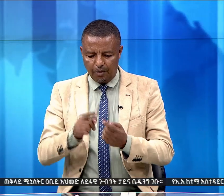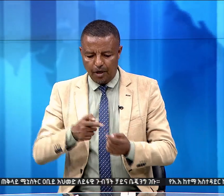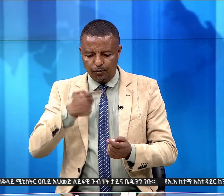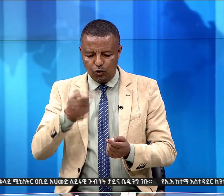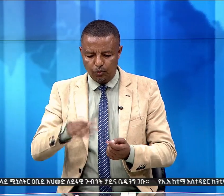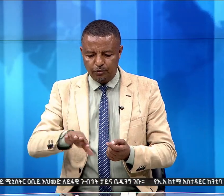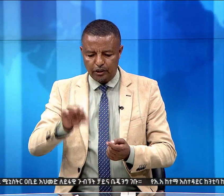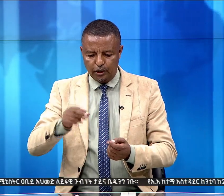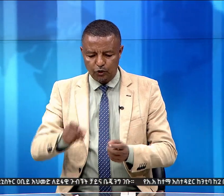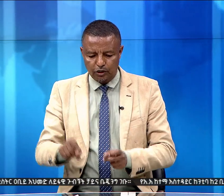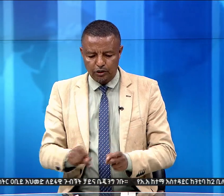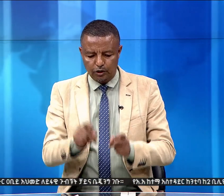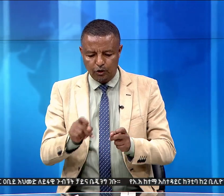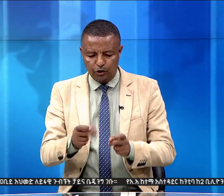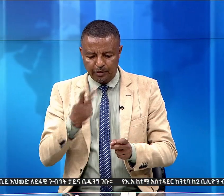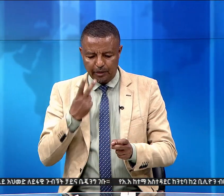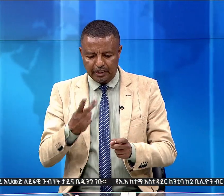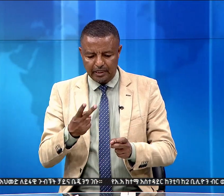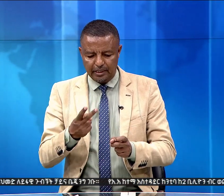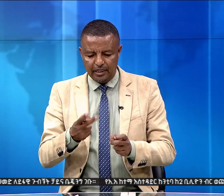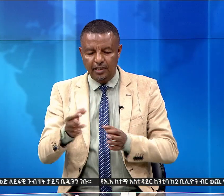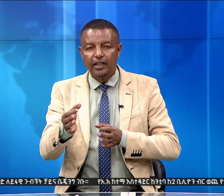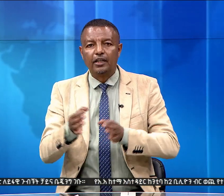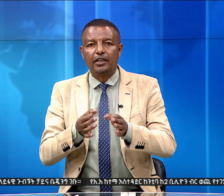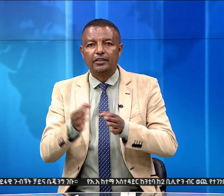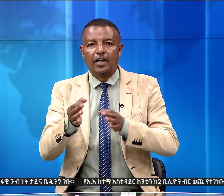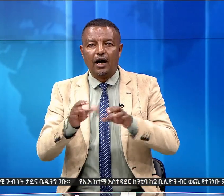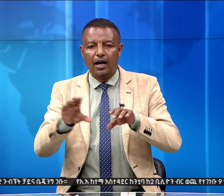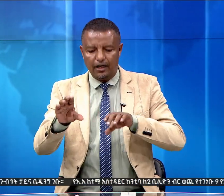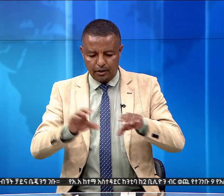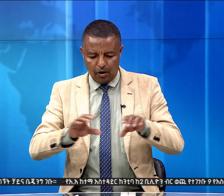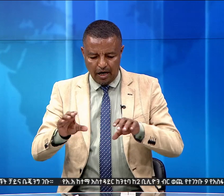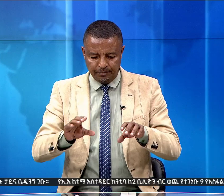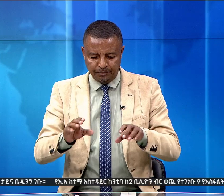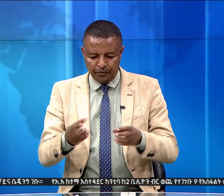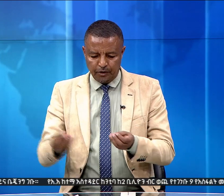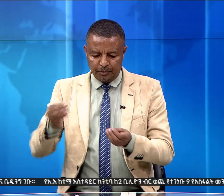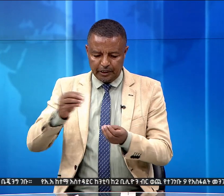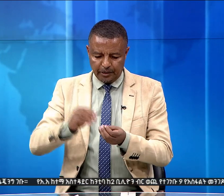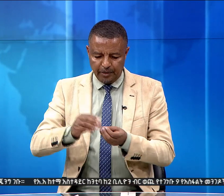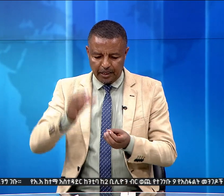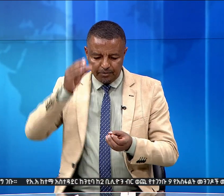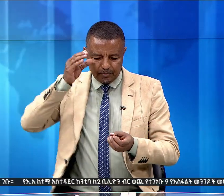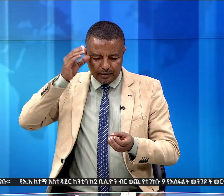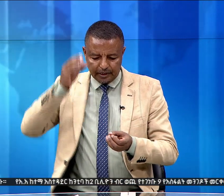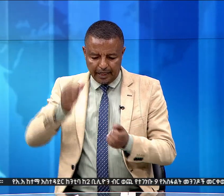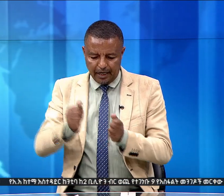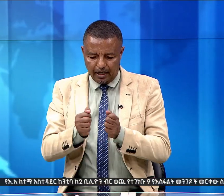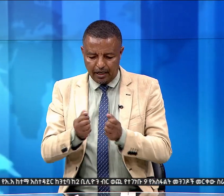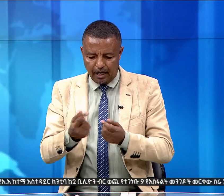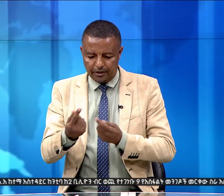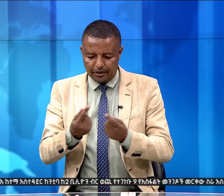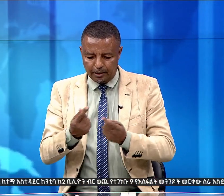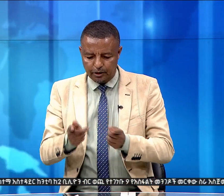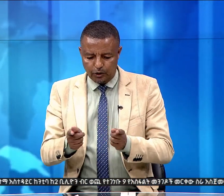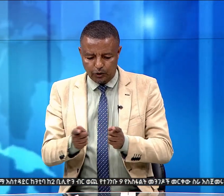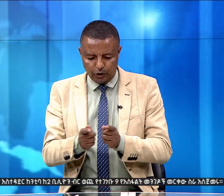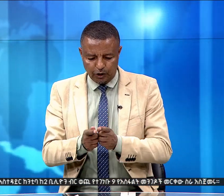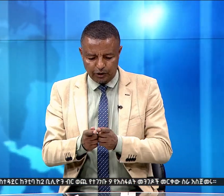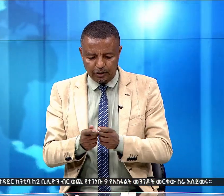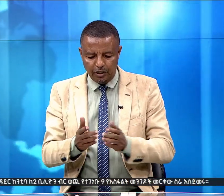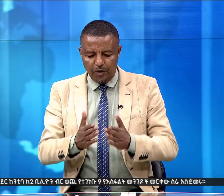የእድገት ዓላማ ብሎም የተገኙትን ድሎች በተመለከተ ገለጻ አድርገዋል። በተጨማሪም ከቻይና ጋር